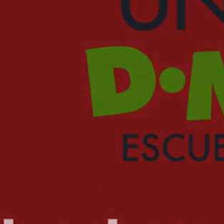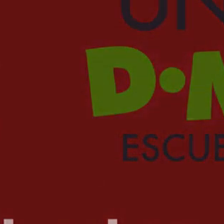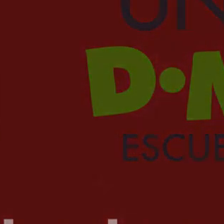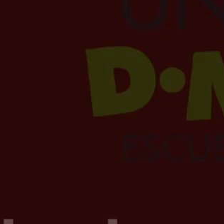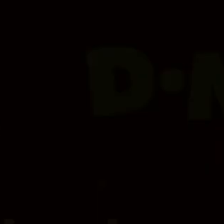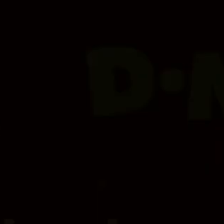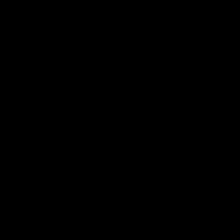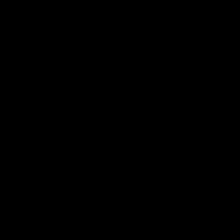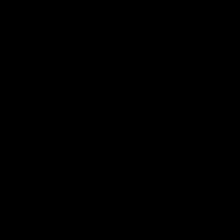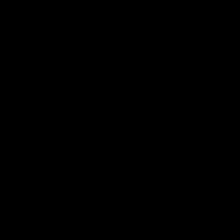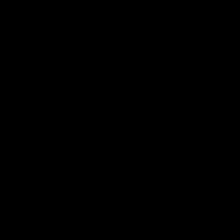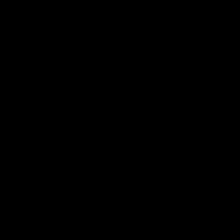Gracias.